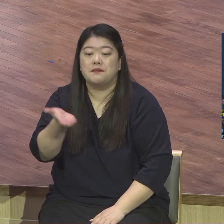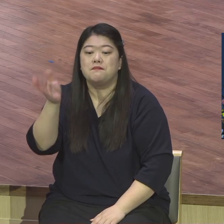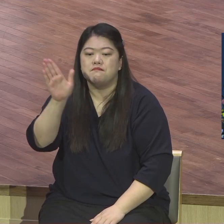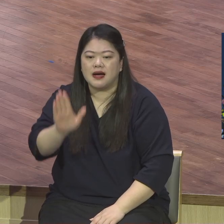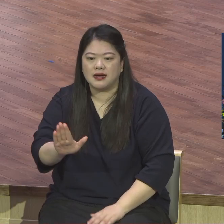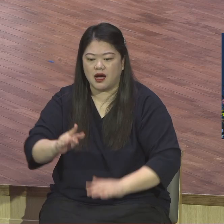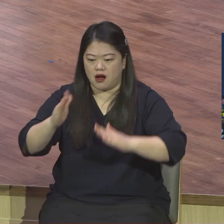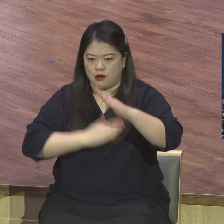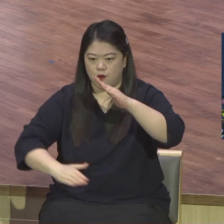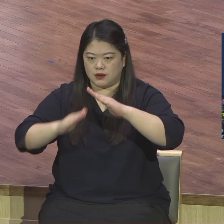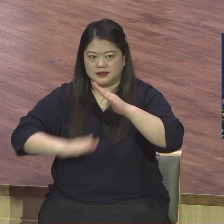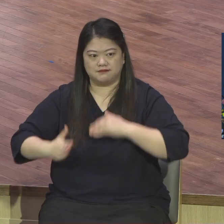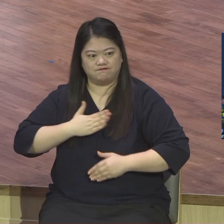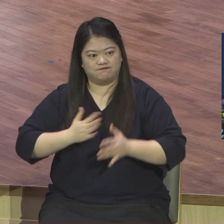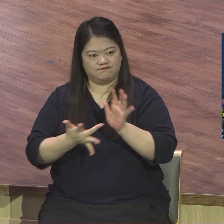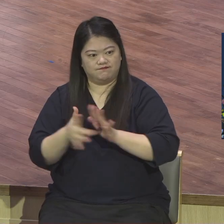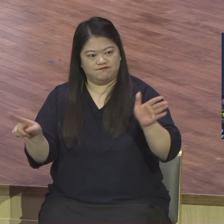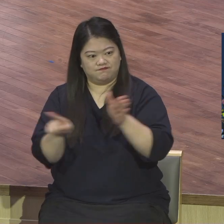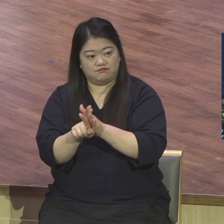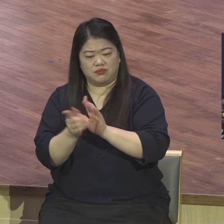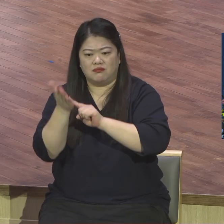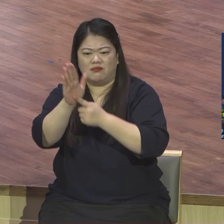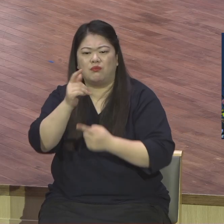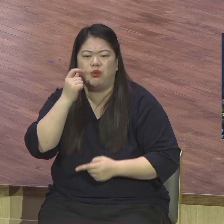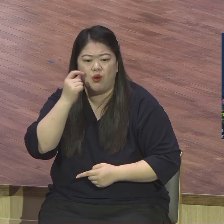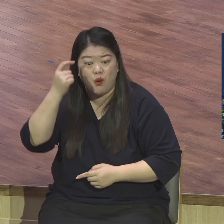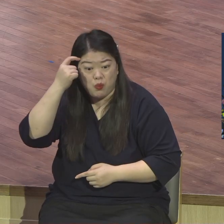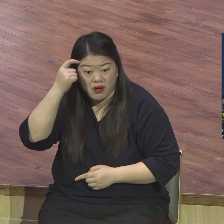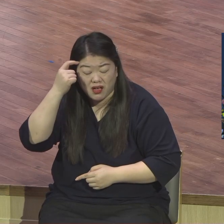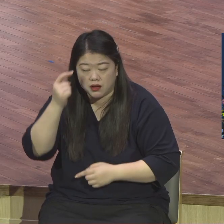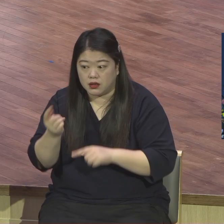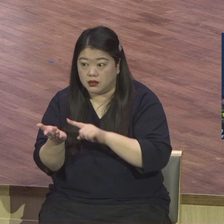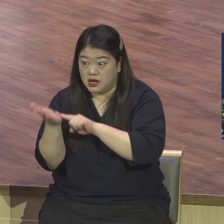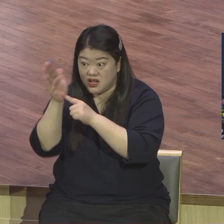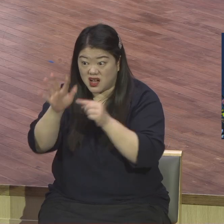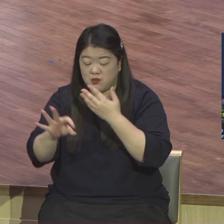지금도 신앙생활 성도들이 많아요. 목숨 걸고 합니다. 목숨 걸고.